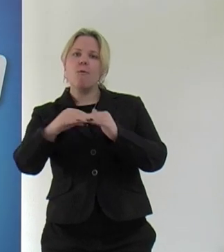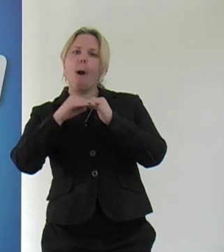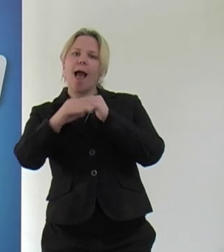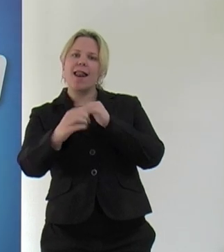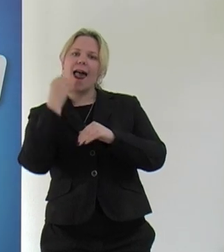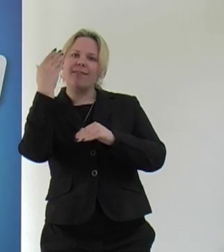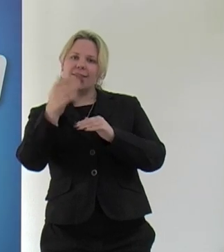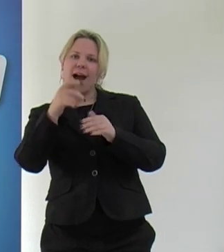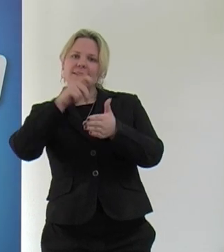leichter Sprache